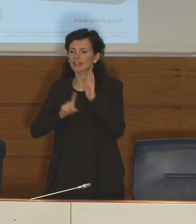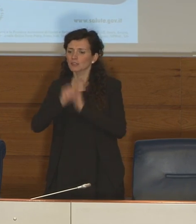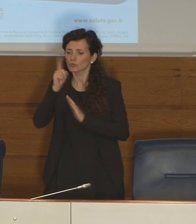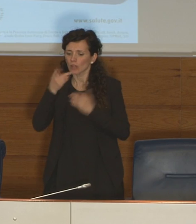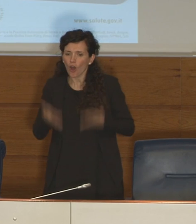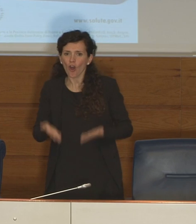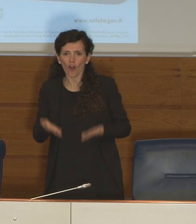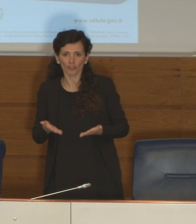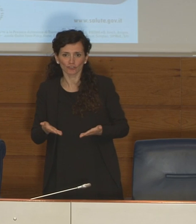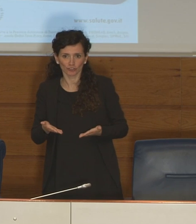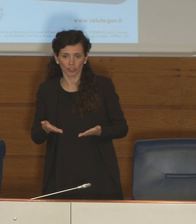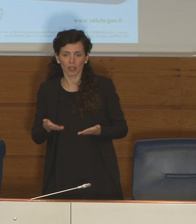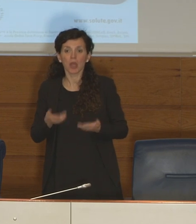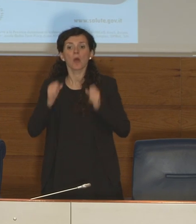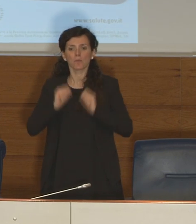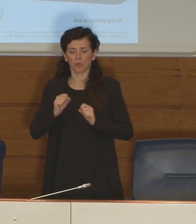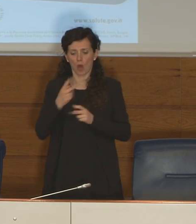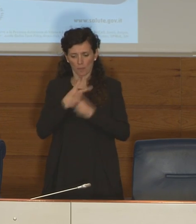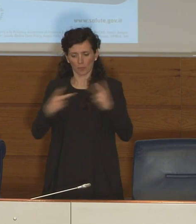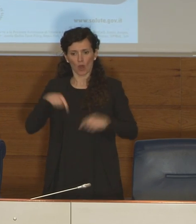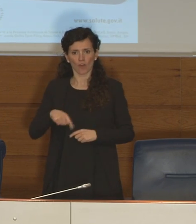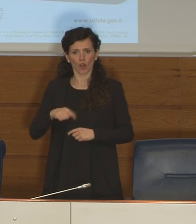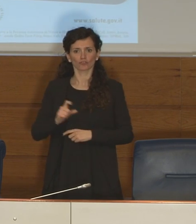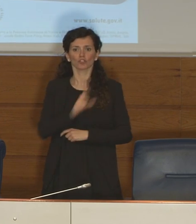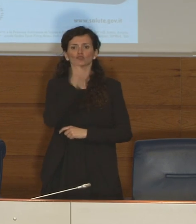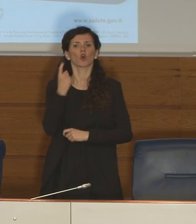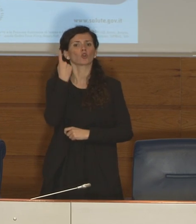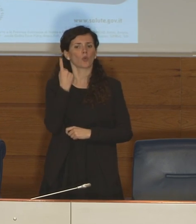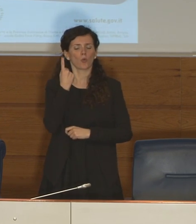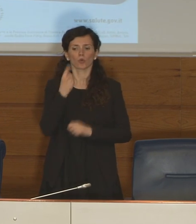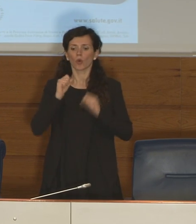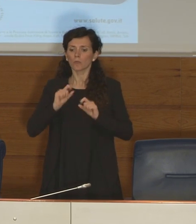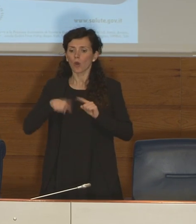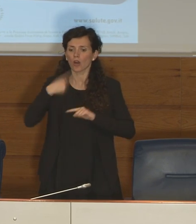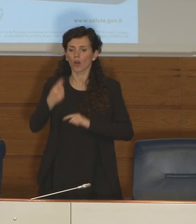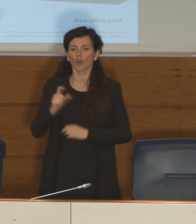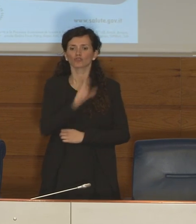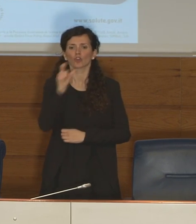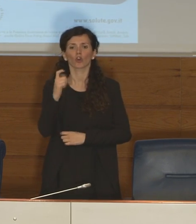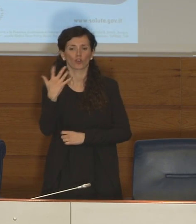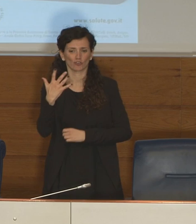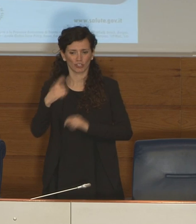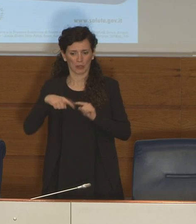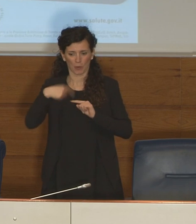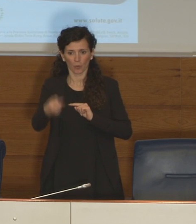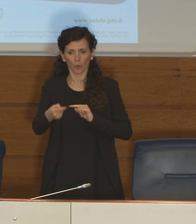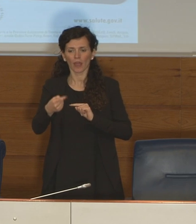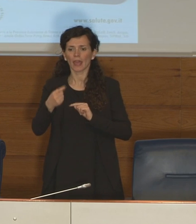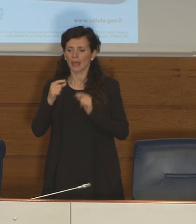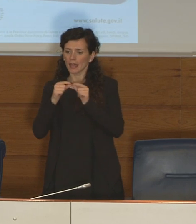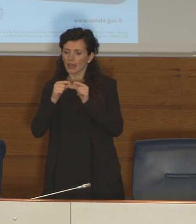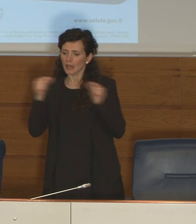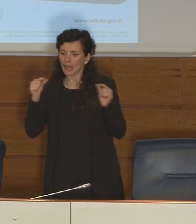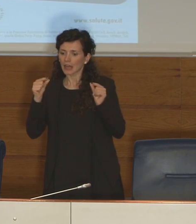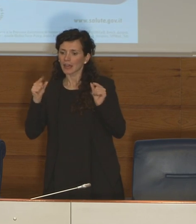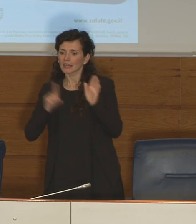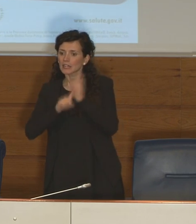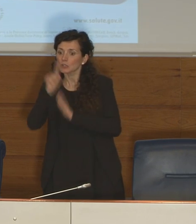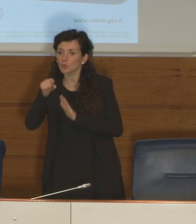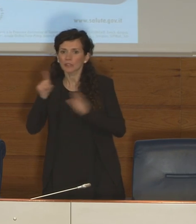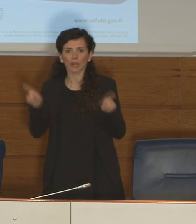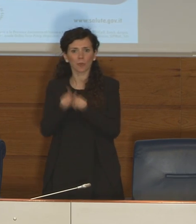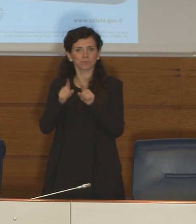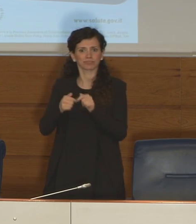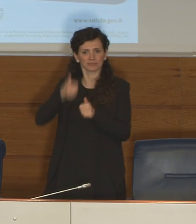il giorno non ho mai detto che il giorno 5 sia positivo quindi la misura più importante di prevenzione e la